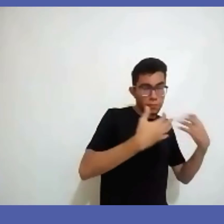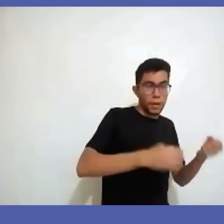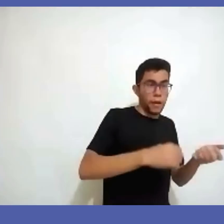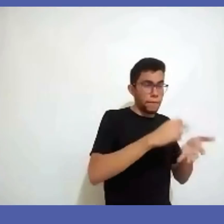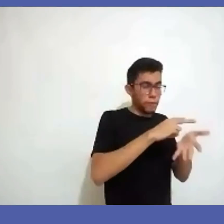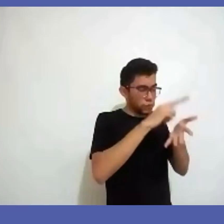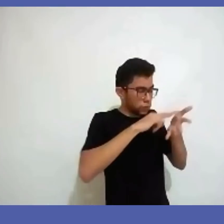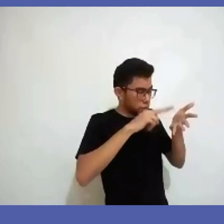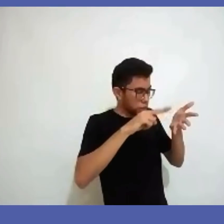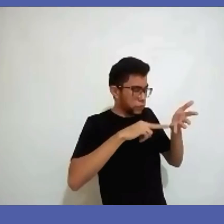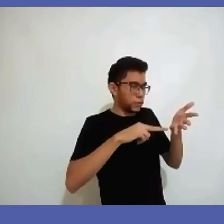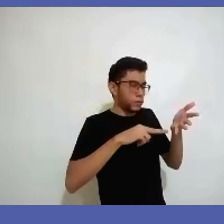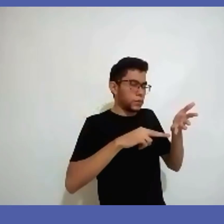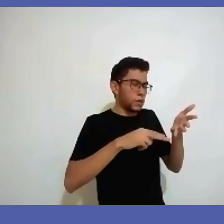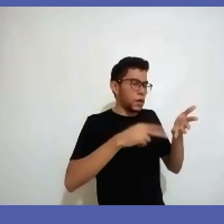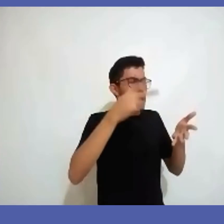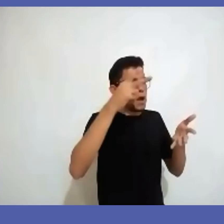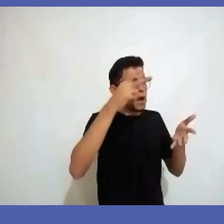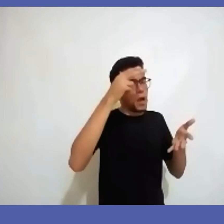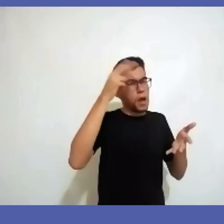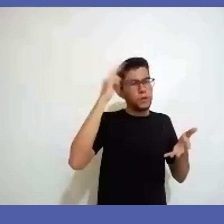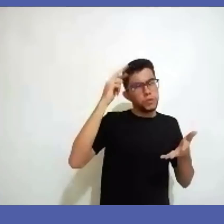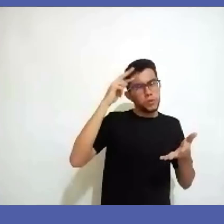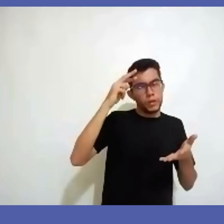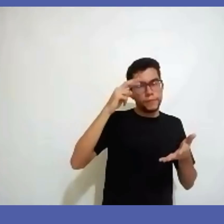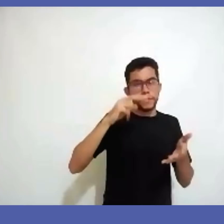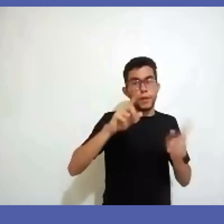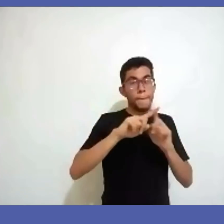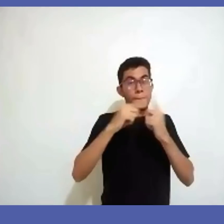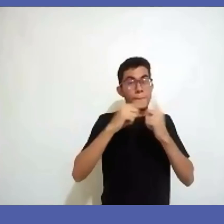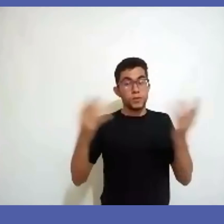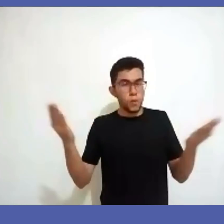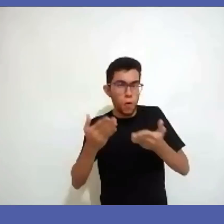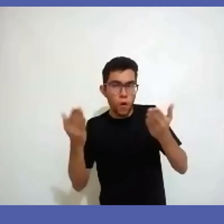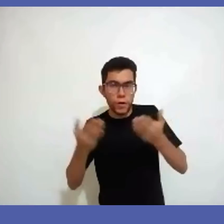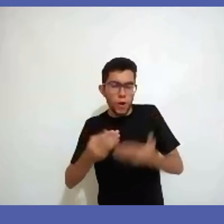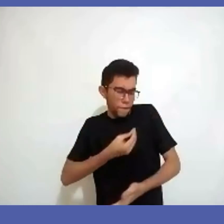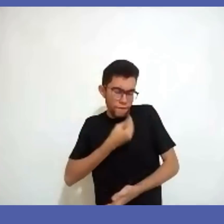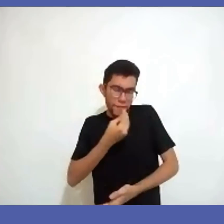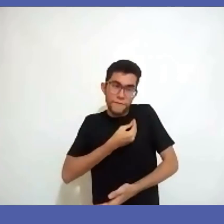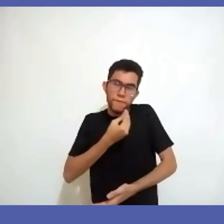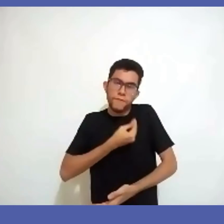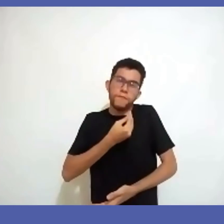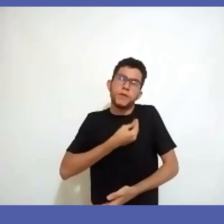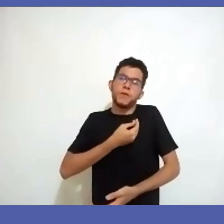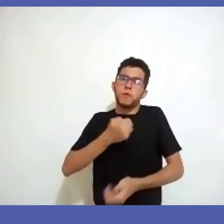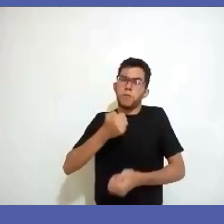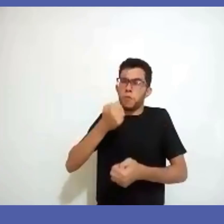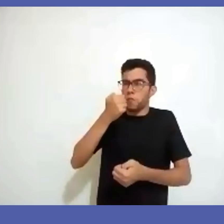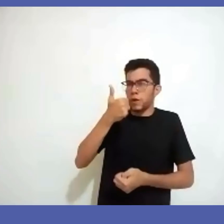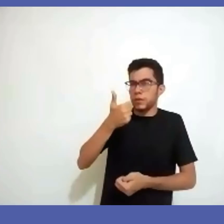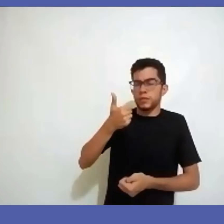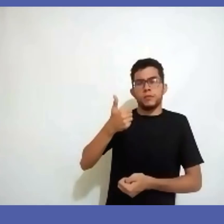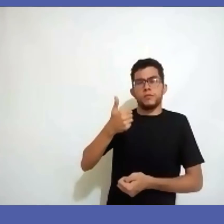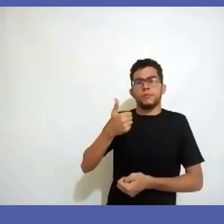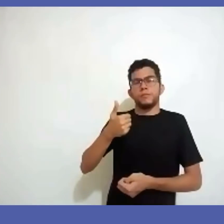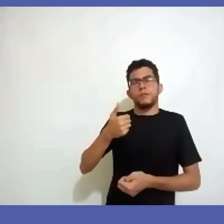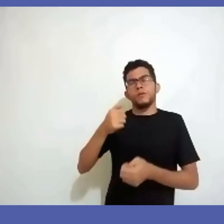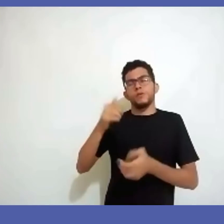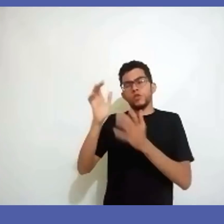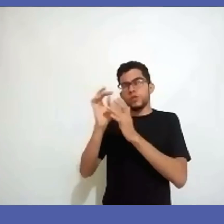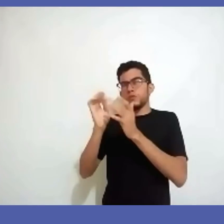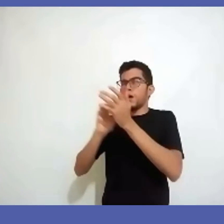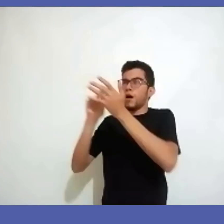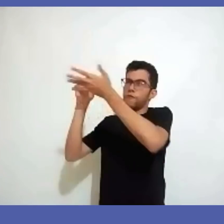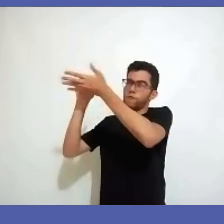os acontecimentos de hoje. As coisas estão acontecendo hoje, né? Em verdade vos digo que não passará esta geração